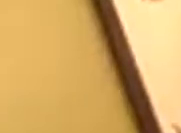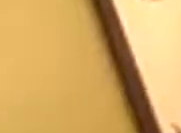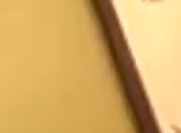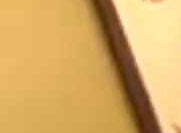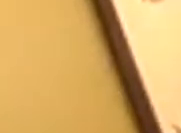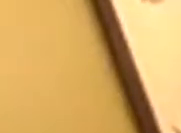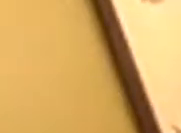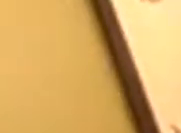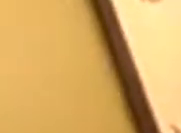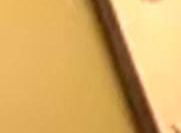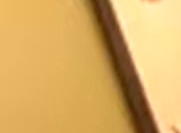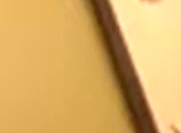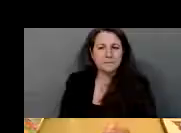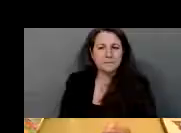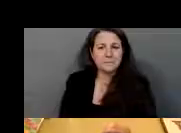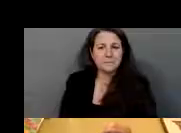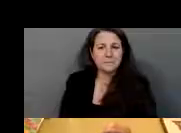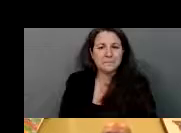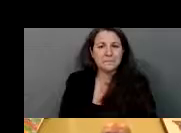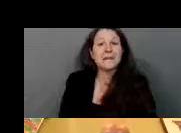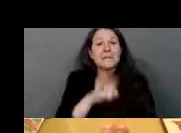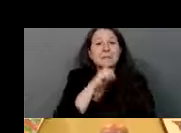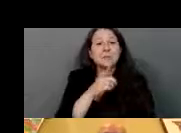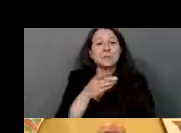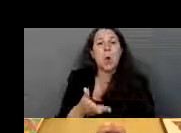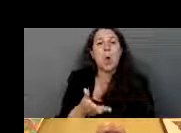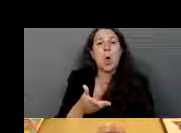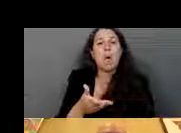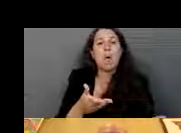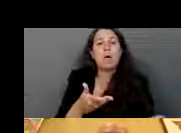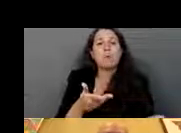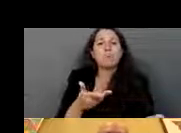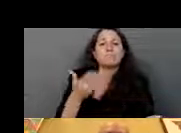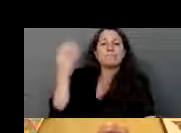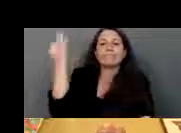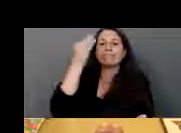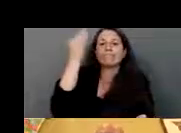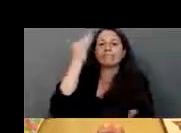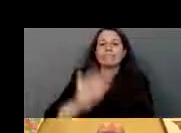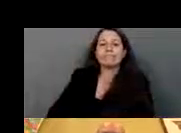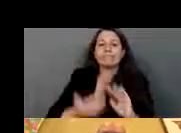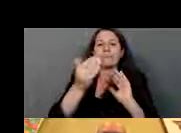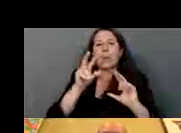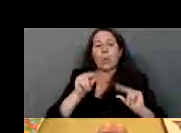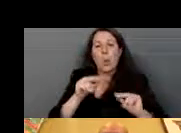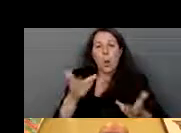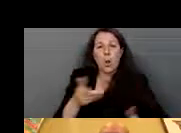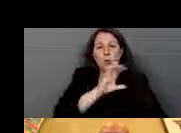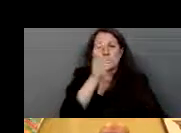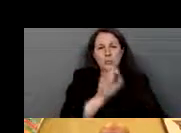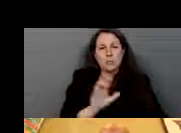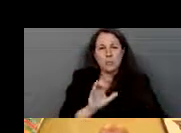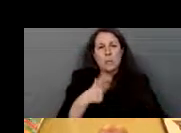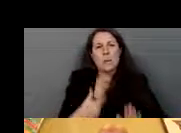on avait fait ça en personne, je n'aurais pas fait ce que je m'apprête à faire, mais puisqu'on est sur Zoom, je vais brièvement vous présenter